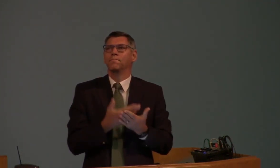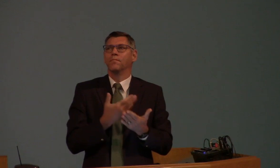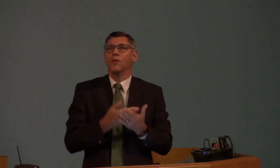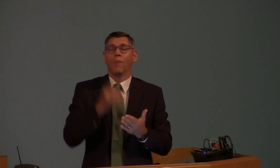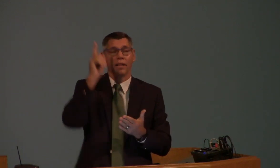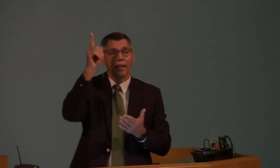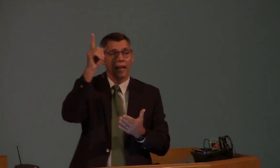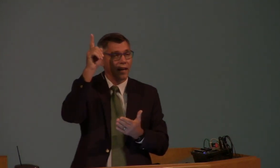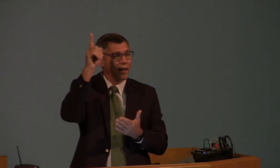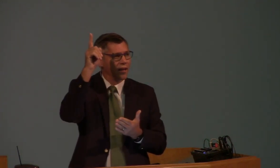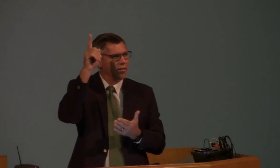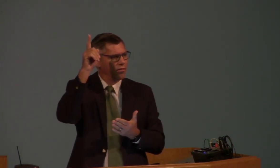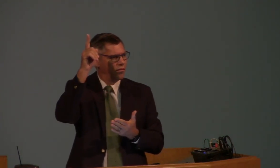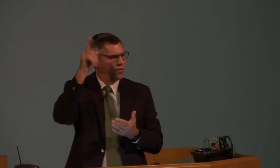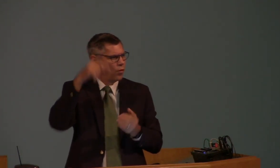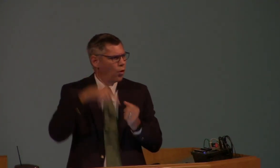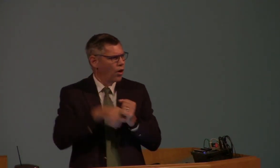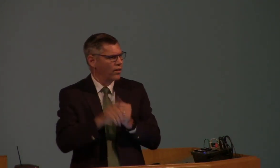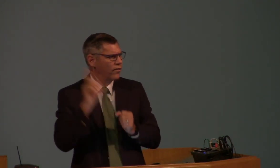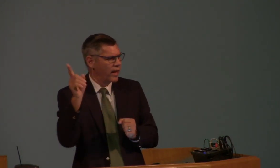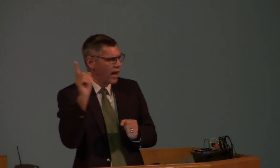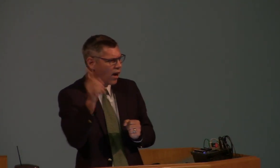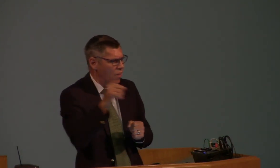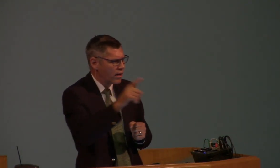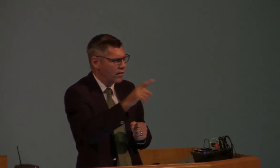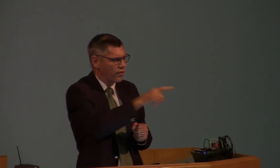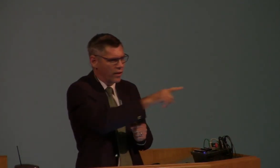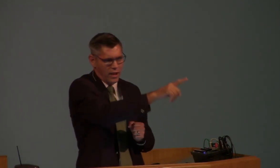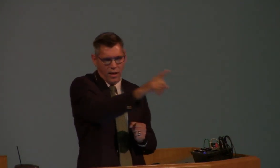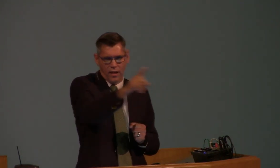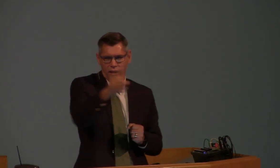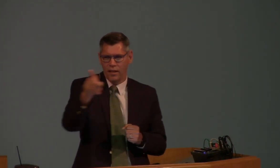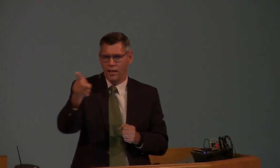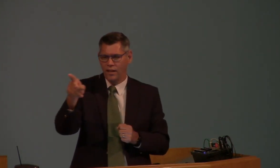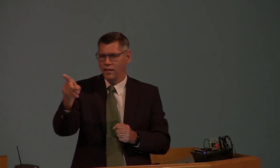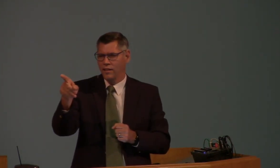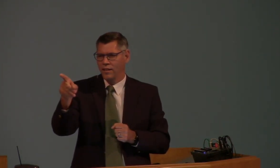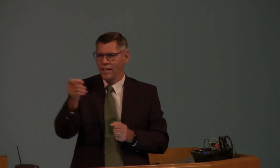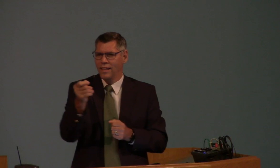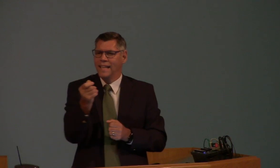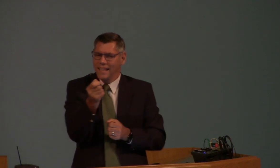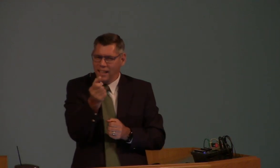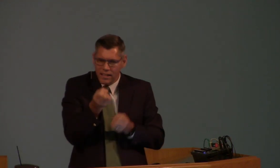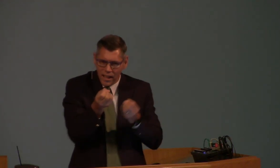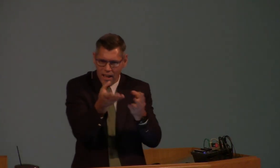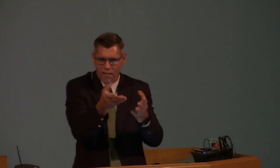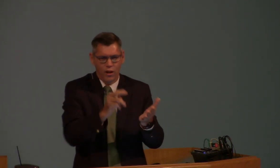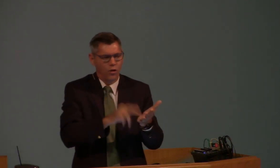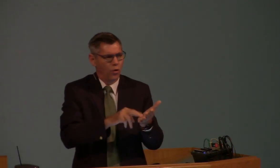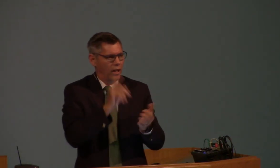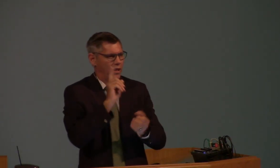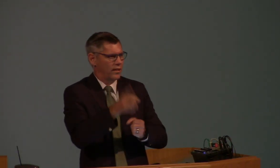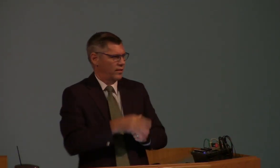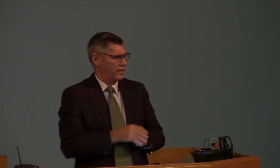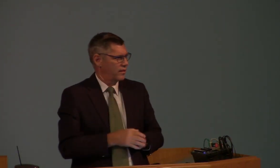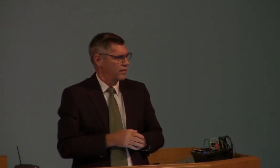Mag die Here vanoggend vir elkeen van julle iets gee wat nodig is.